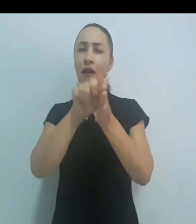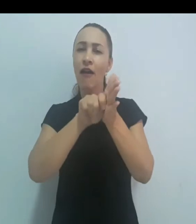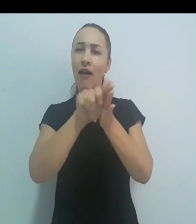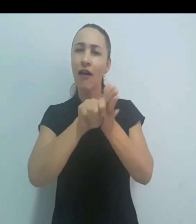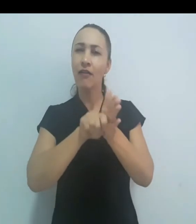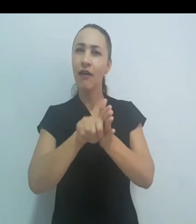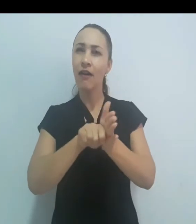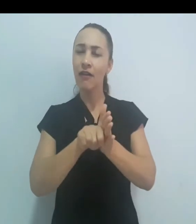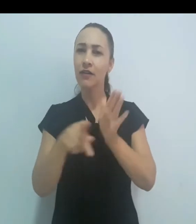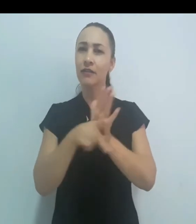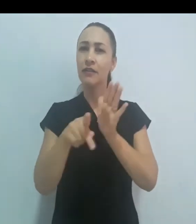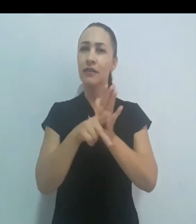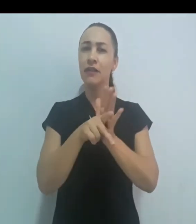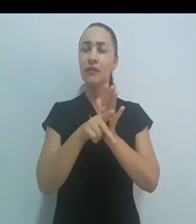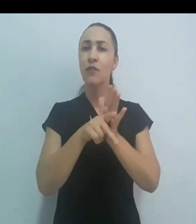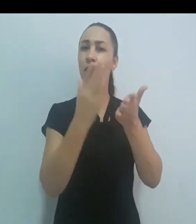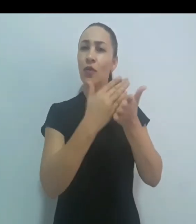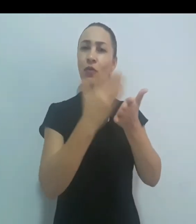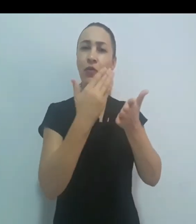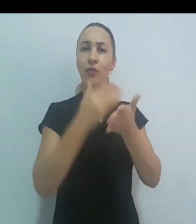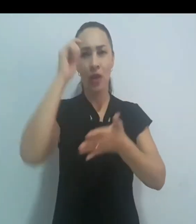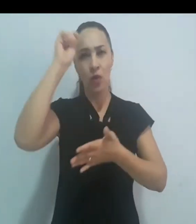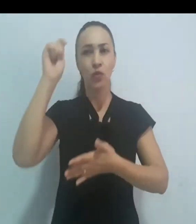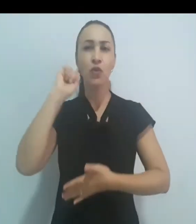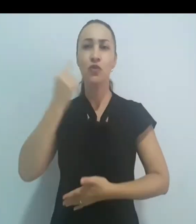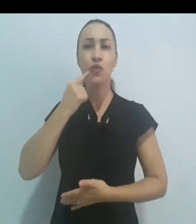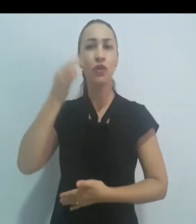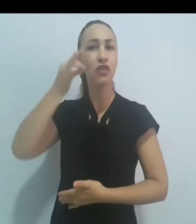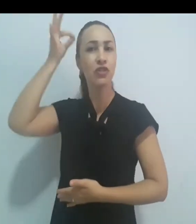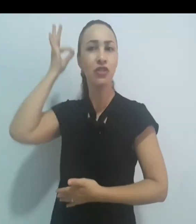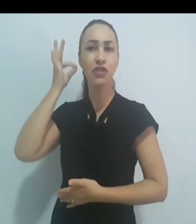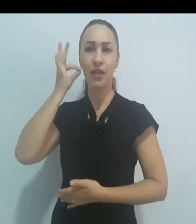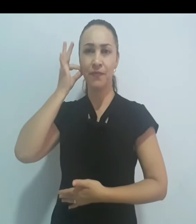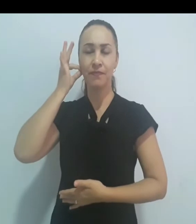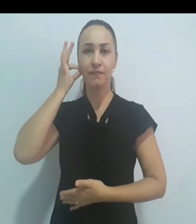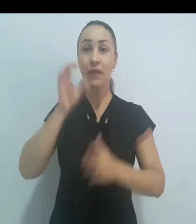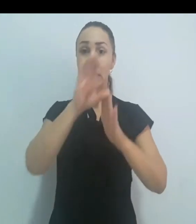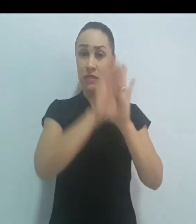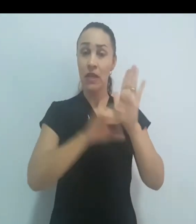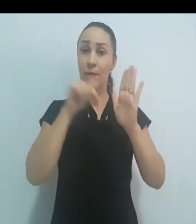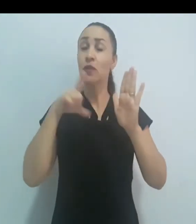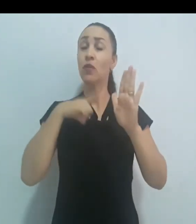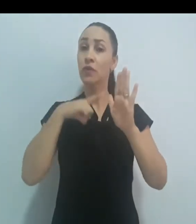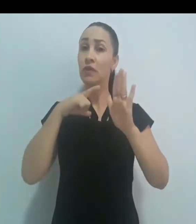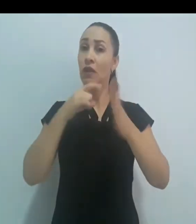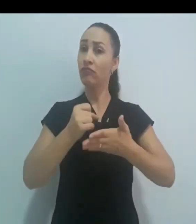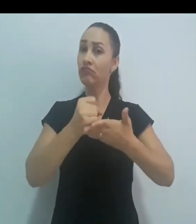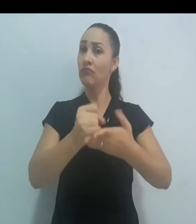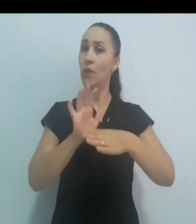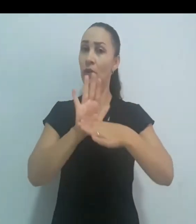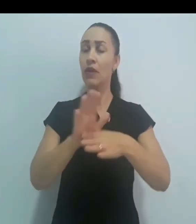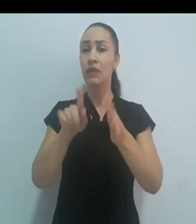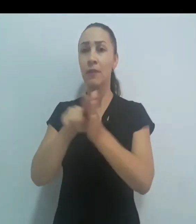uma análise, né, a partir da obra da escritora surda Shirley Villalva. Esse capítulo teve a